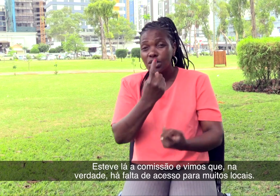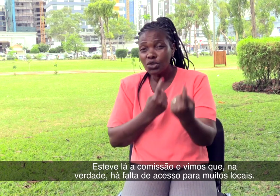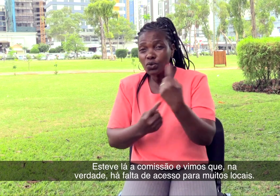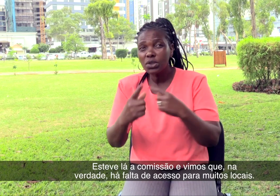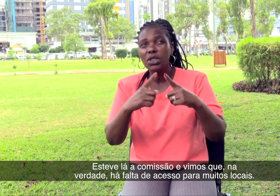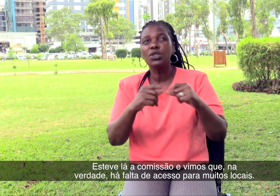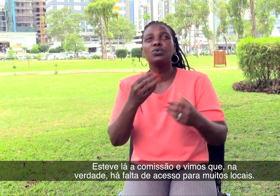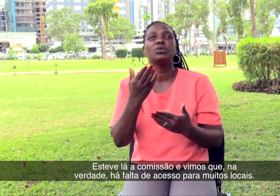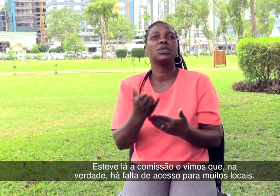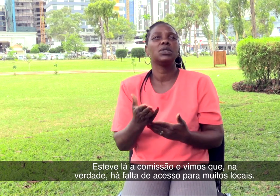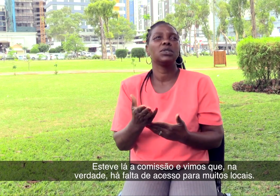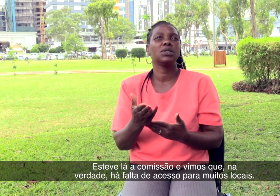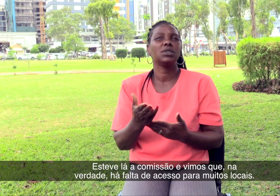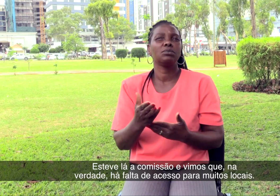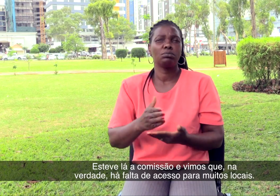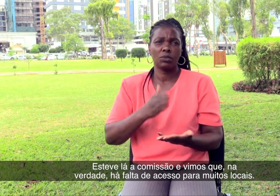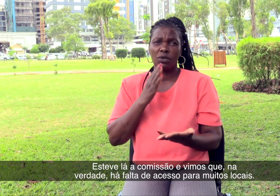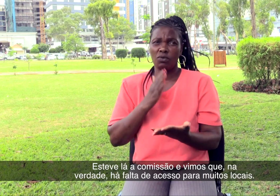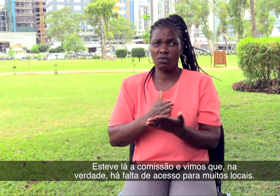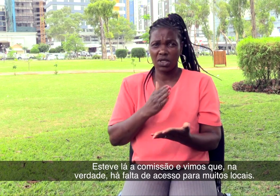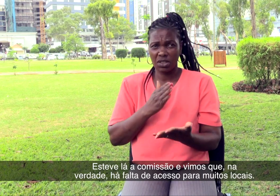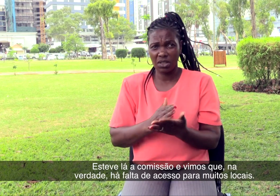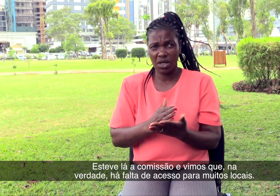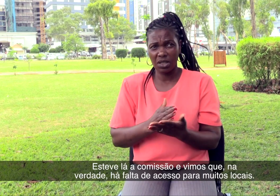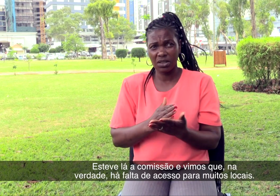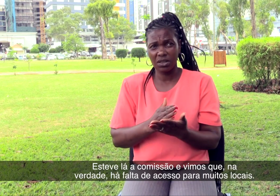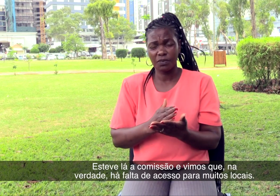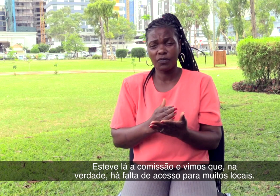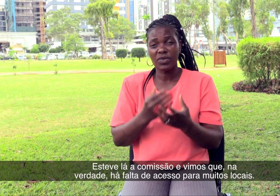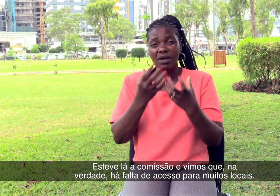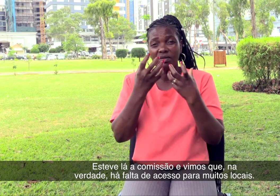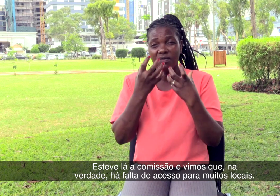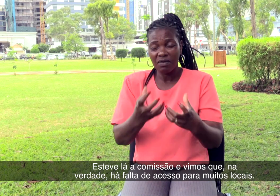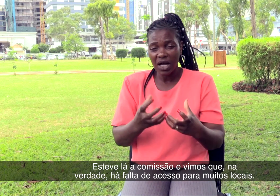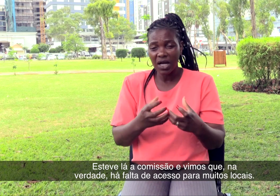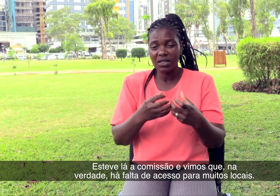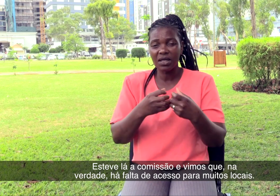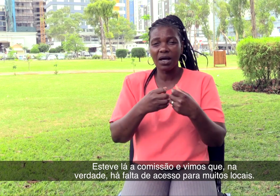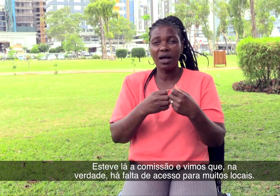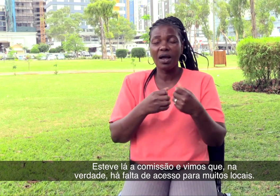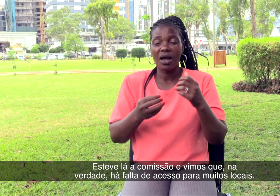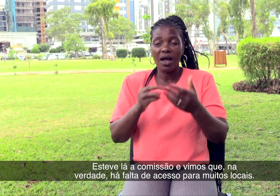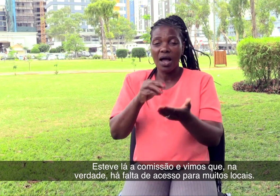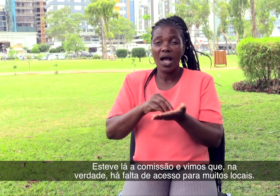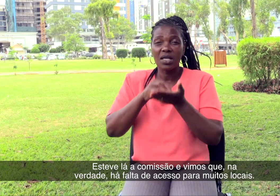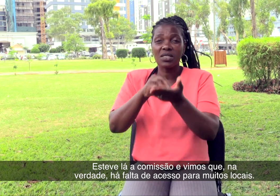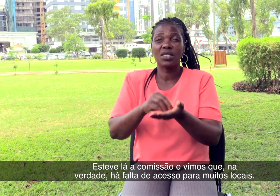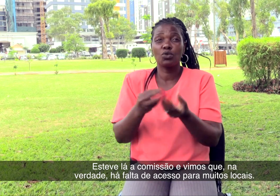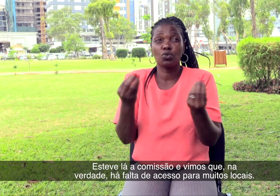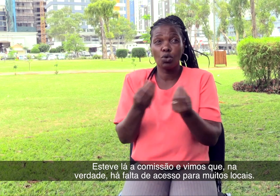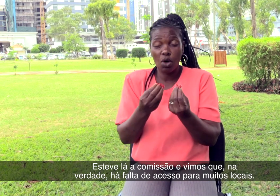esteve lá também a comissão, esteve lá a comissão, porque na verdade vimos que